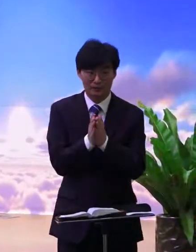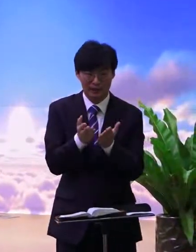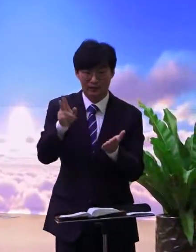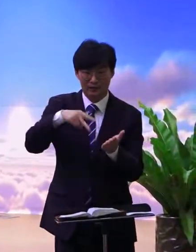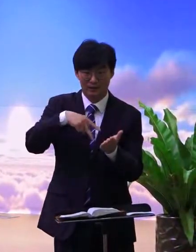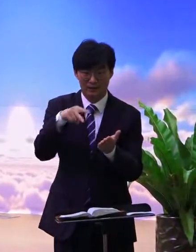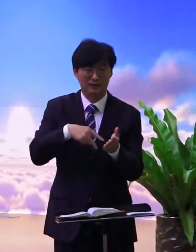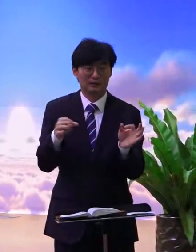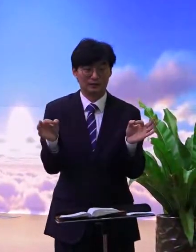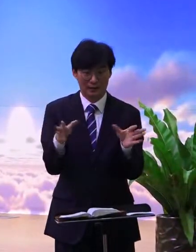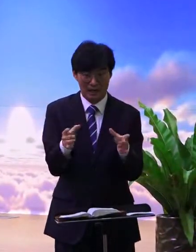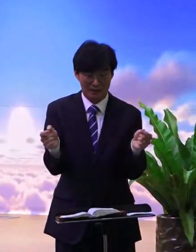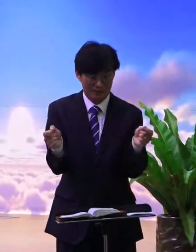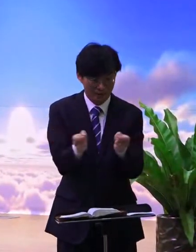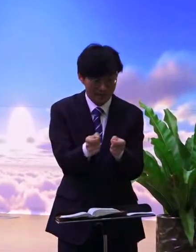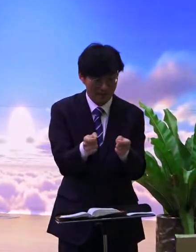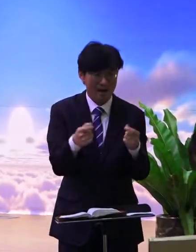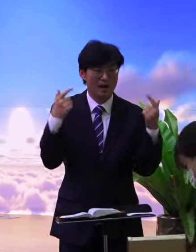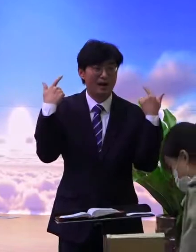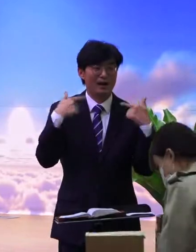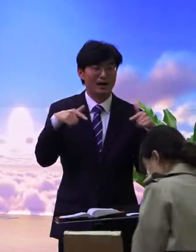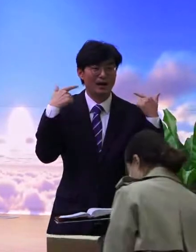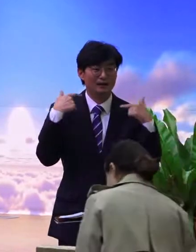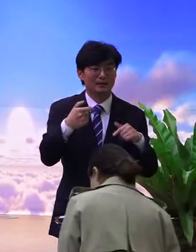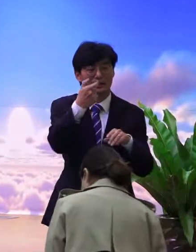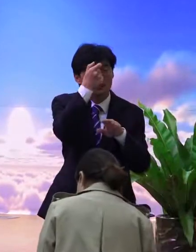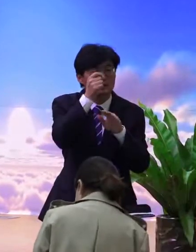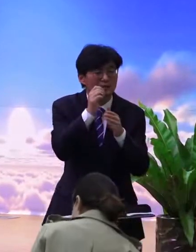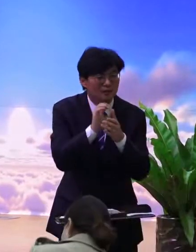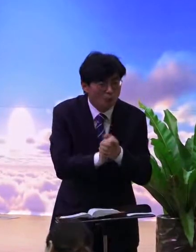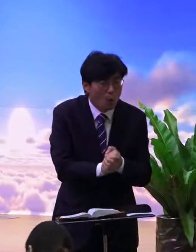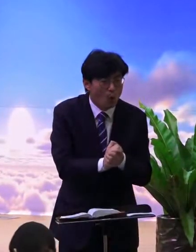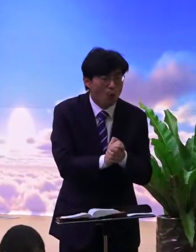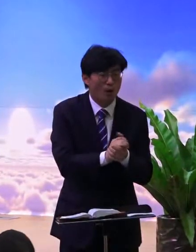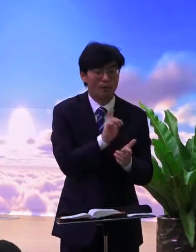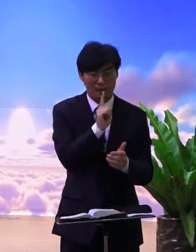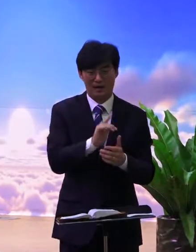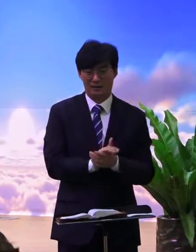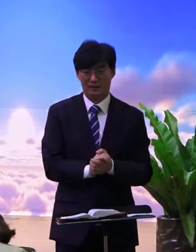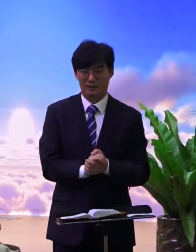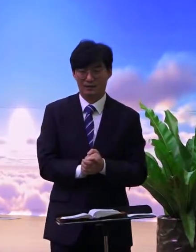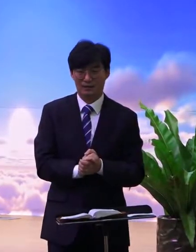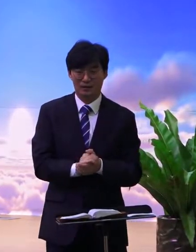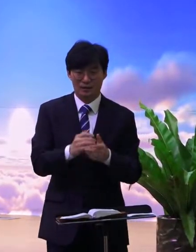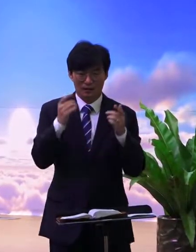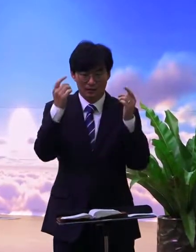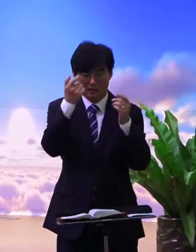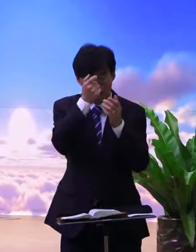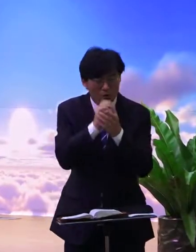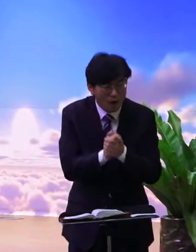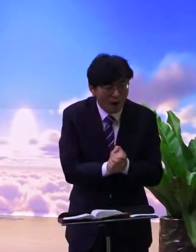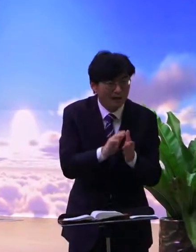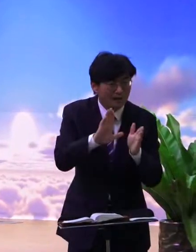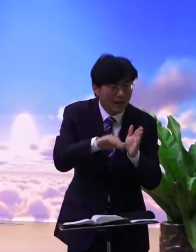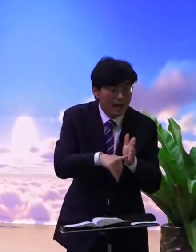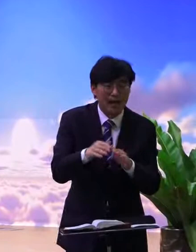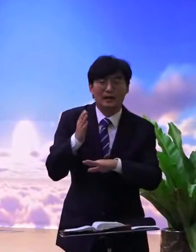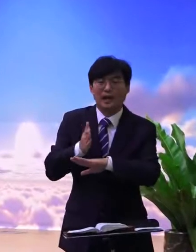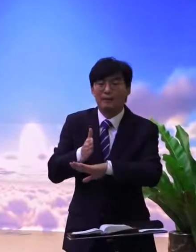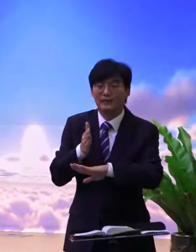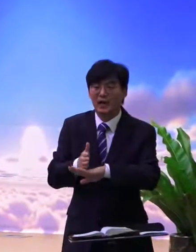기도에 감사함으로 깨어있으라 그랬습니다. 이 말은 쉽게 말하면 기도하라, 감사하라 이 두